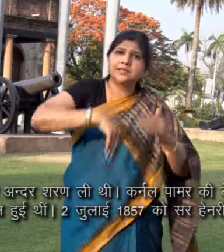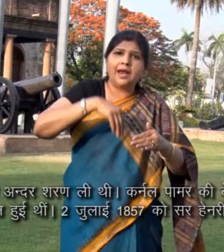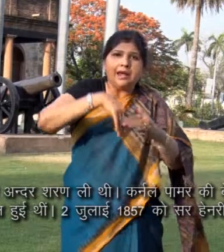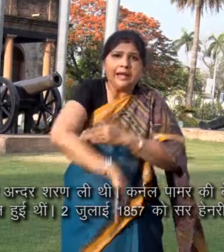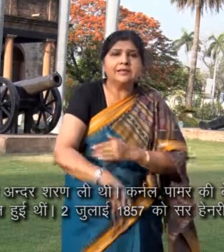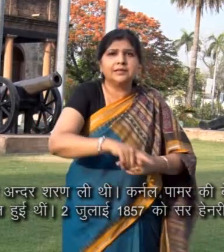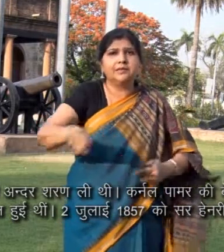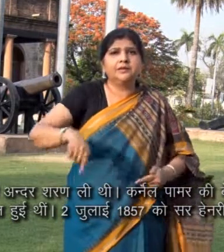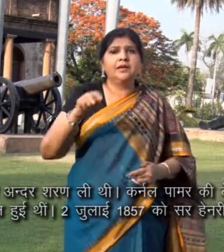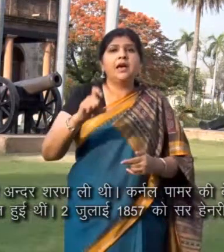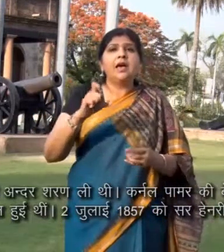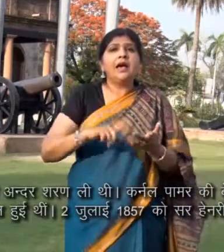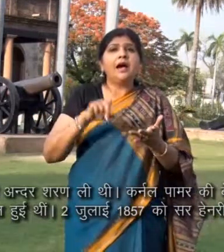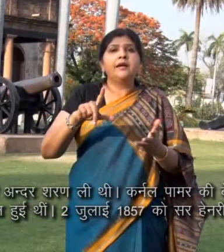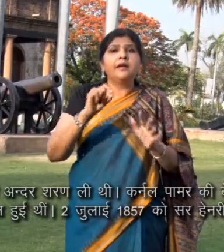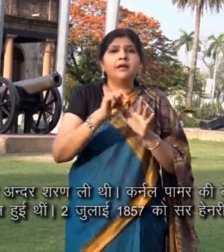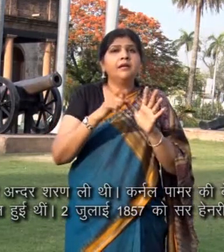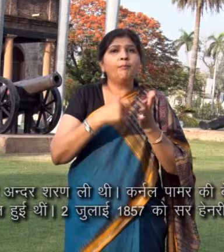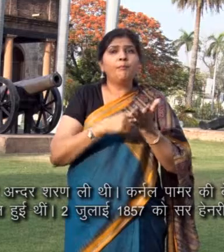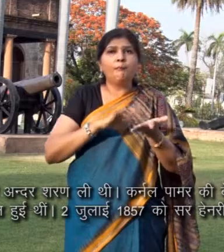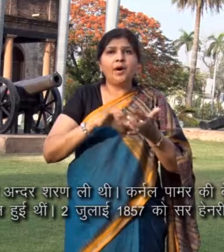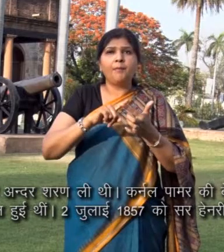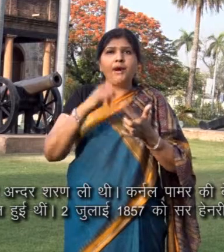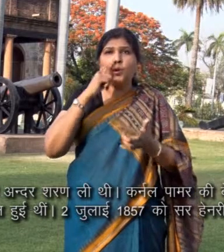कर्नल पामर की बेटी सुजन पामर यहीं पर घायल हुई थी।